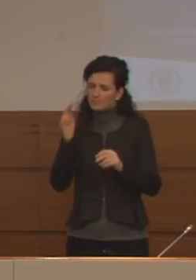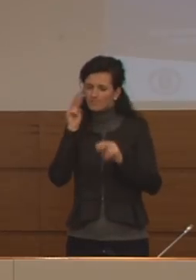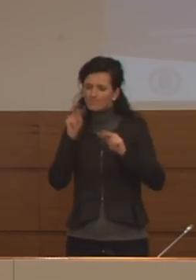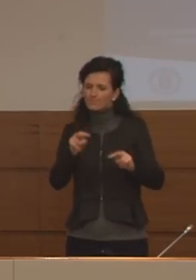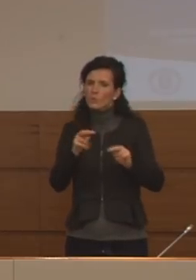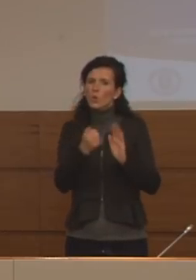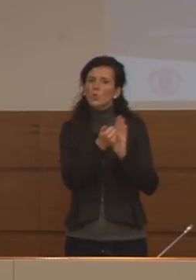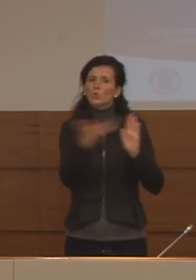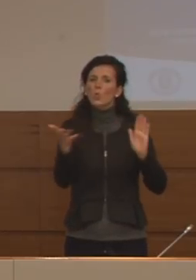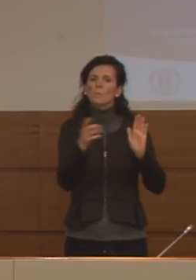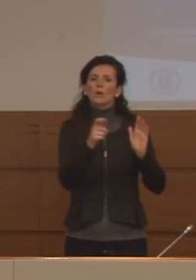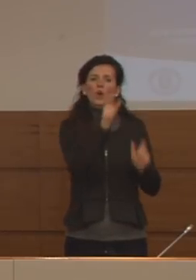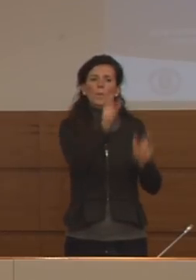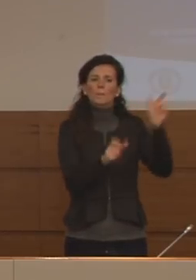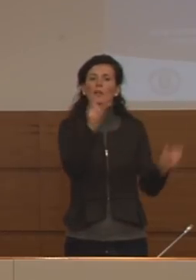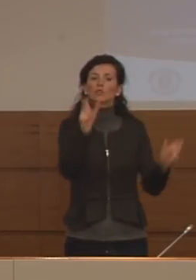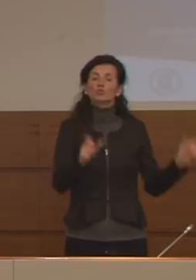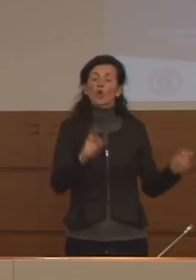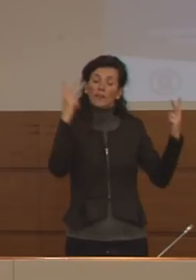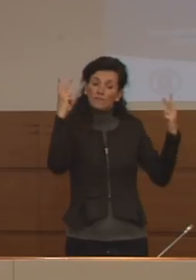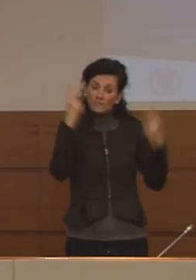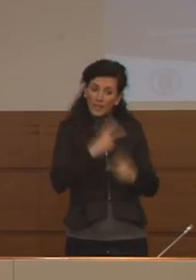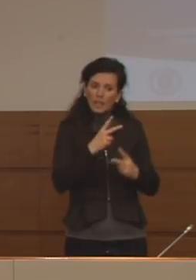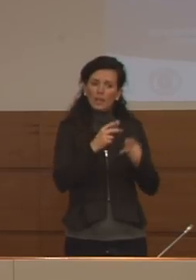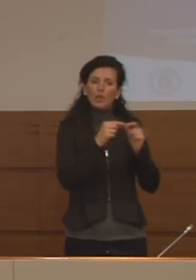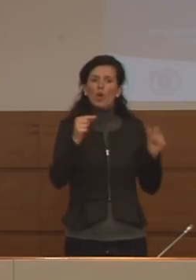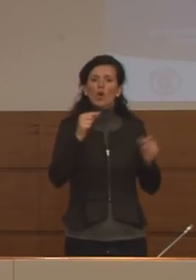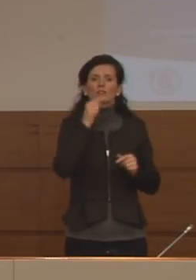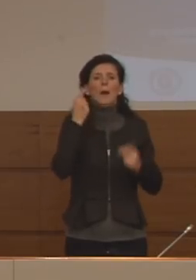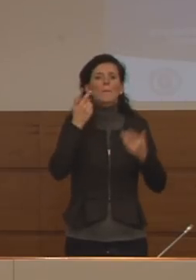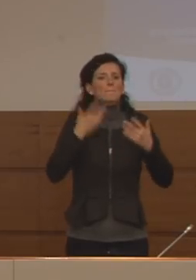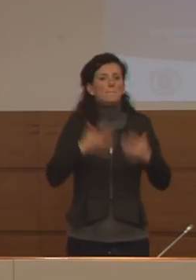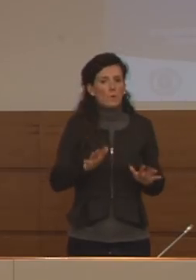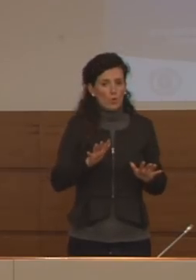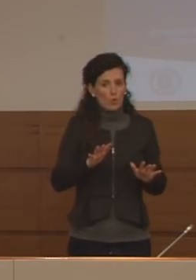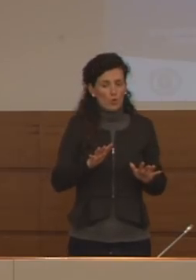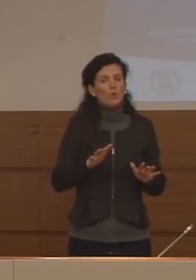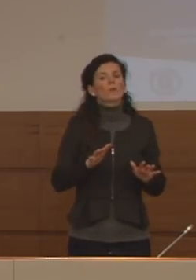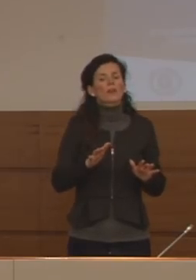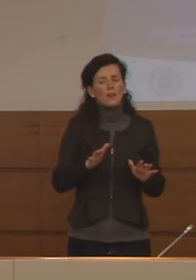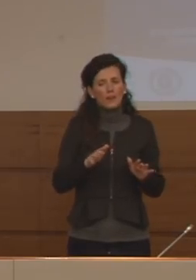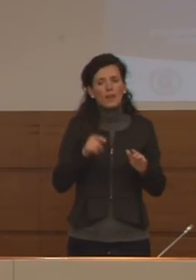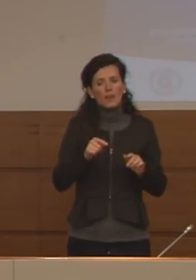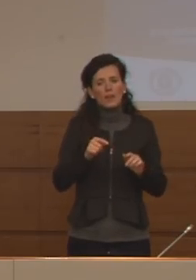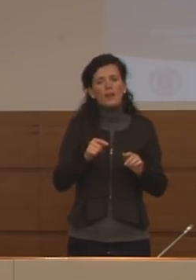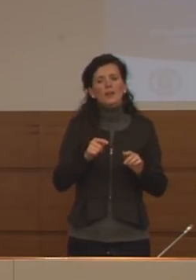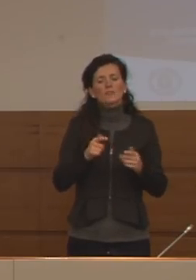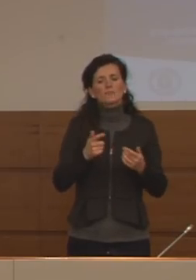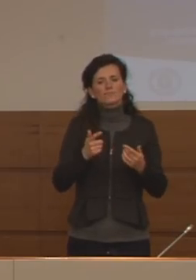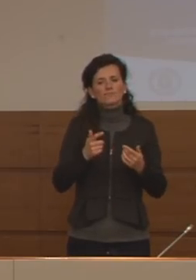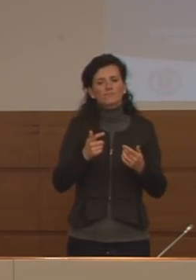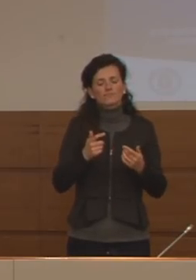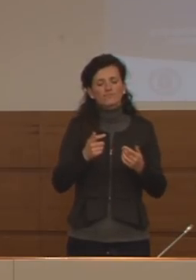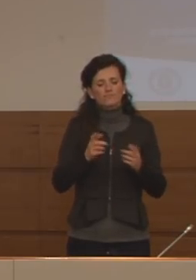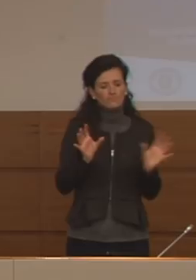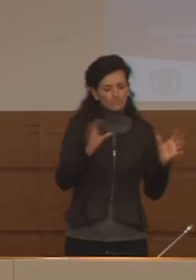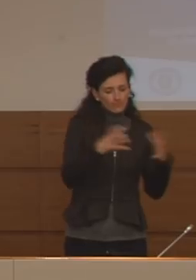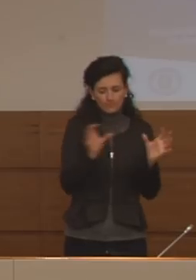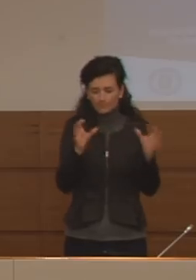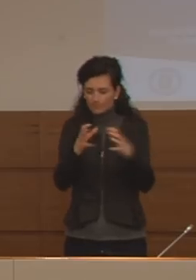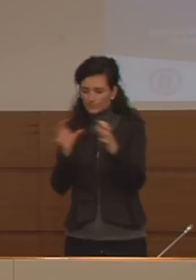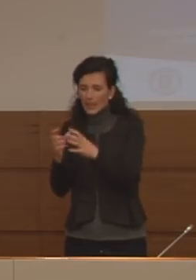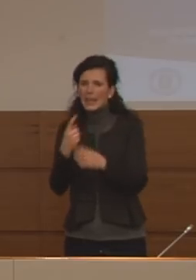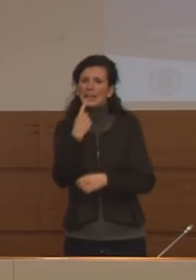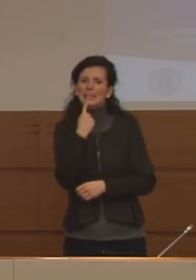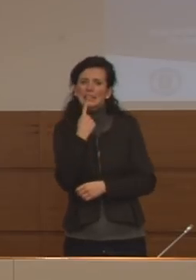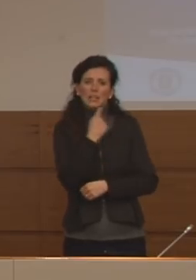che effettivamente ha fatto tamponi e quindi a raggruppare come dicevo ieri chi ha fatto almeno tre tamponi perché